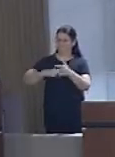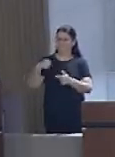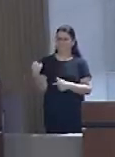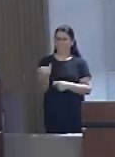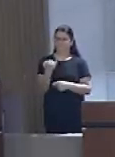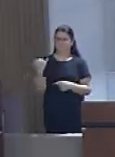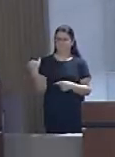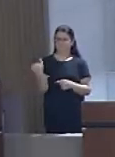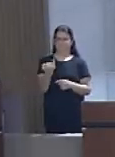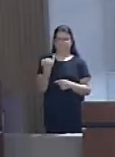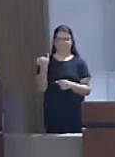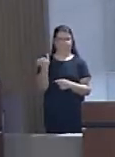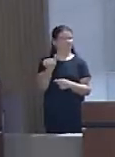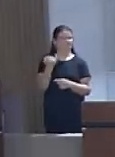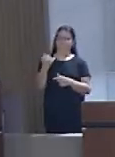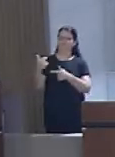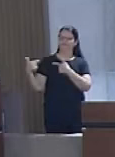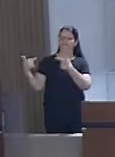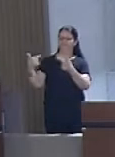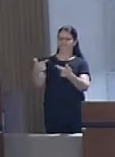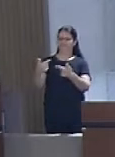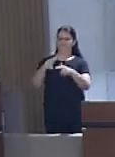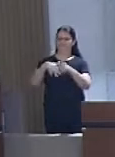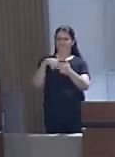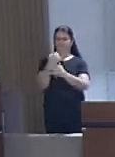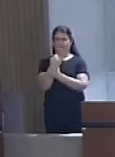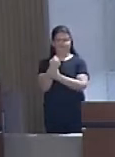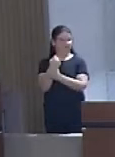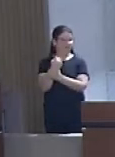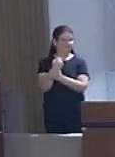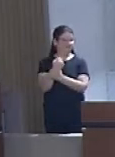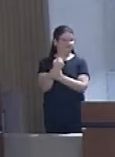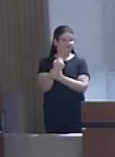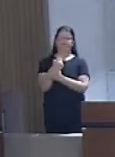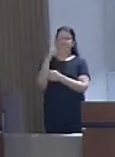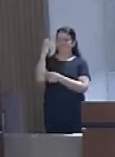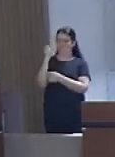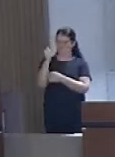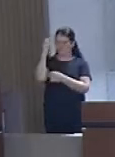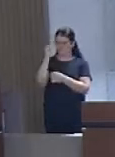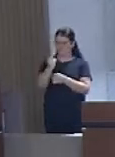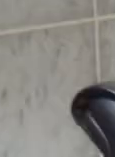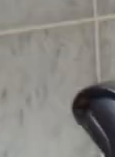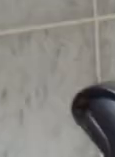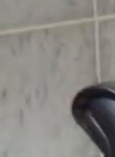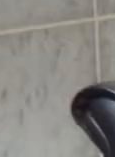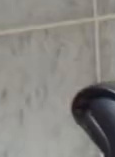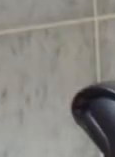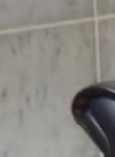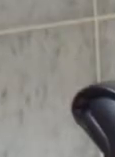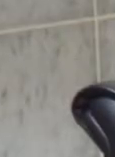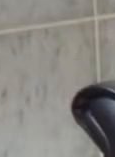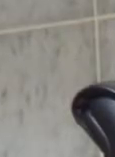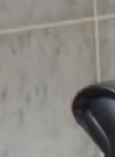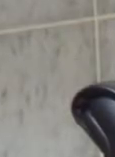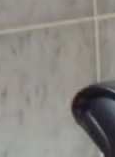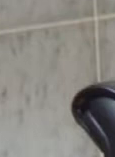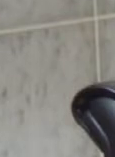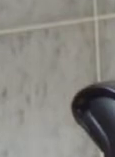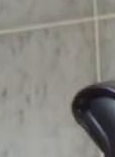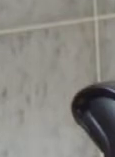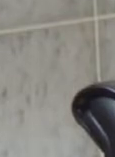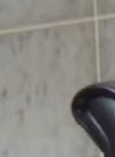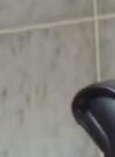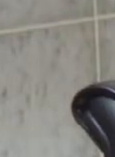importante nessa luta pela garantia de uma previdência justa para o nosso povo